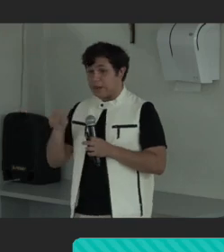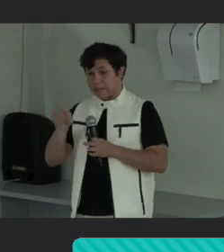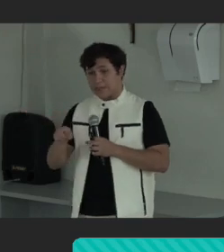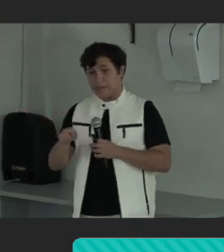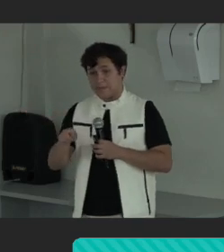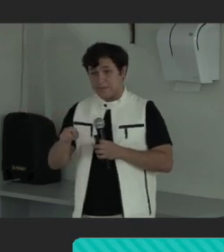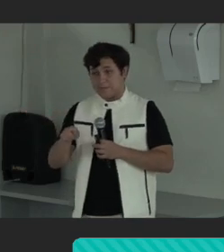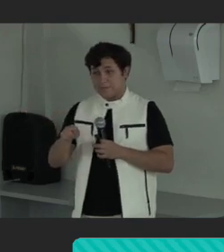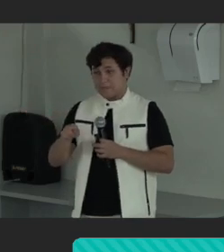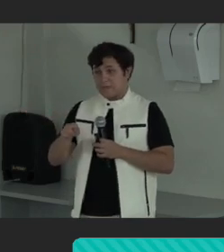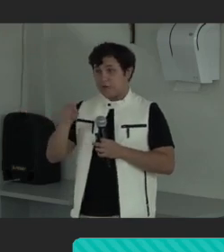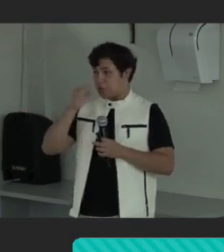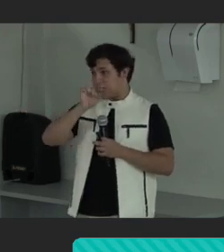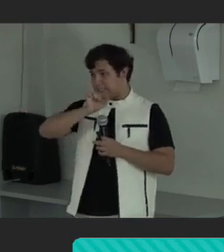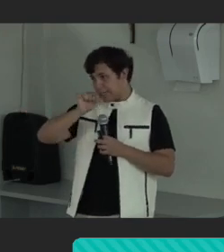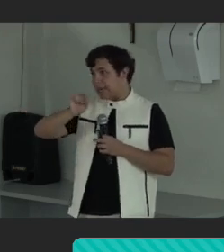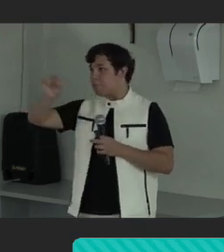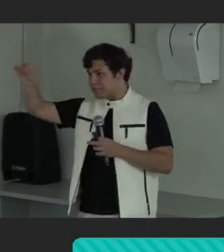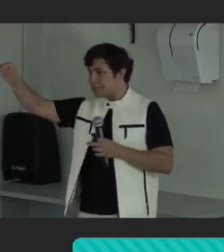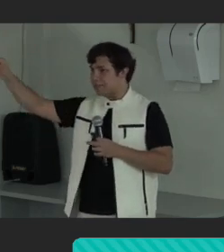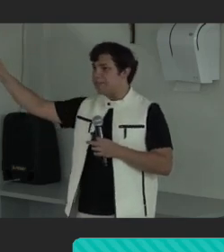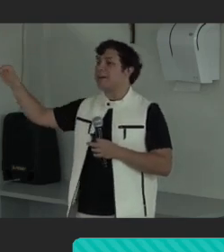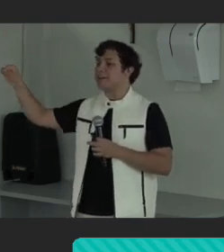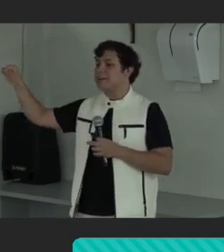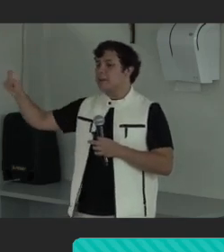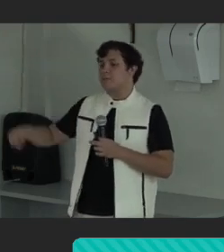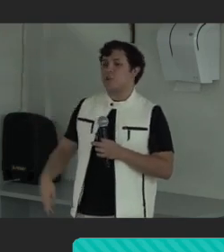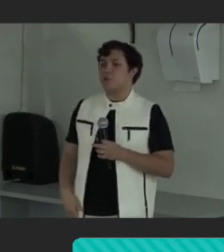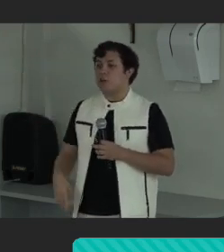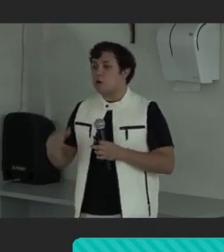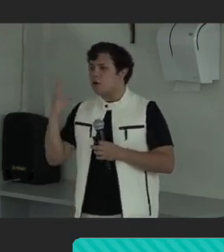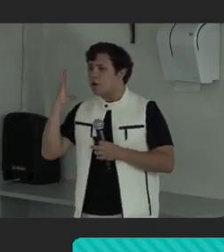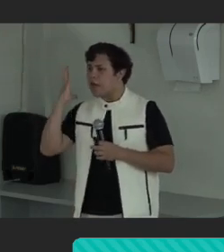diferente, porque ya les dije que puede significar. Pero si yo digo,